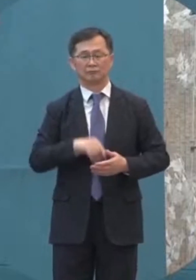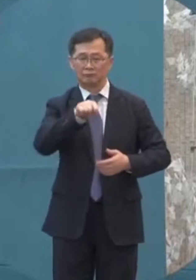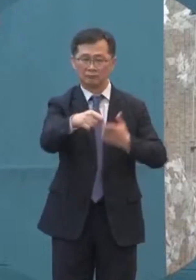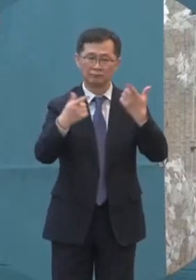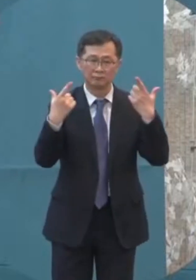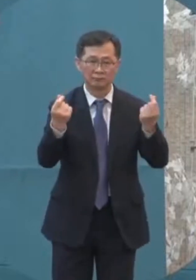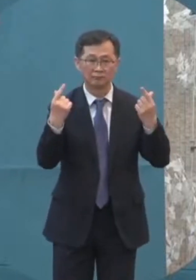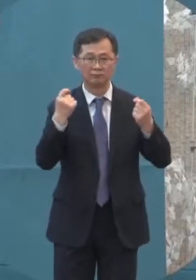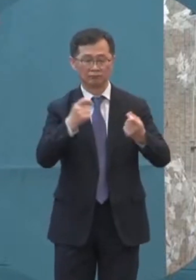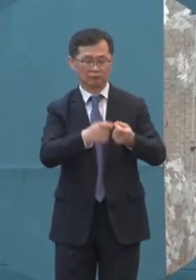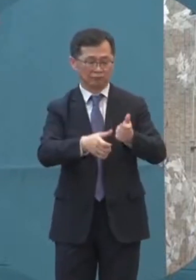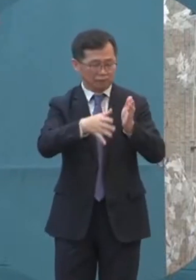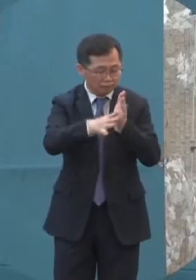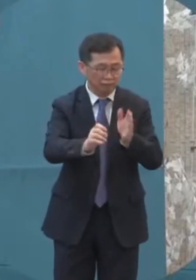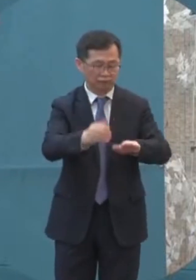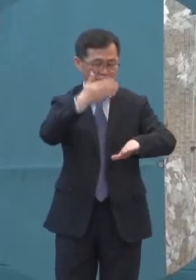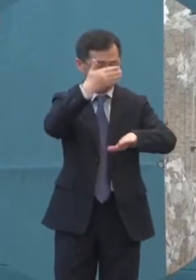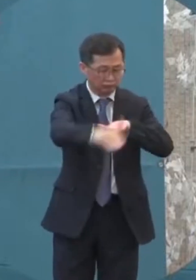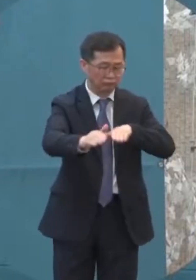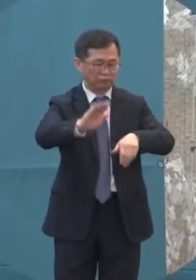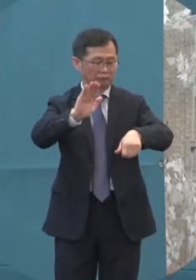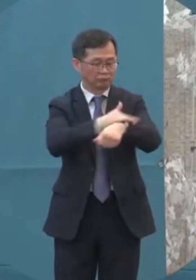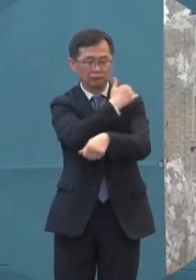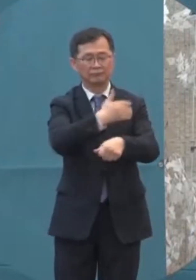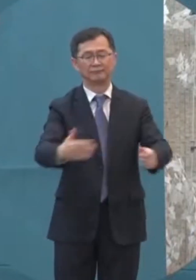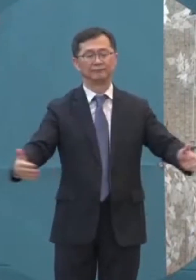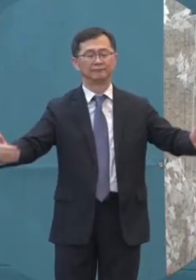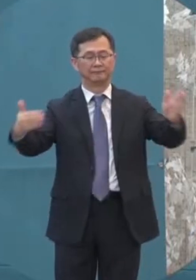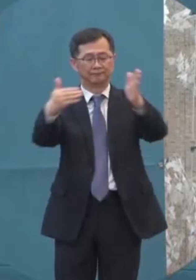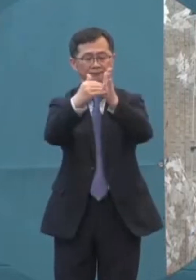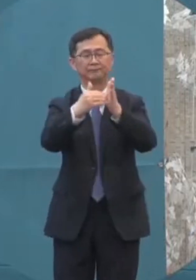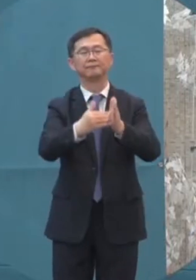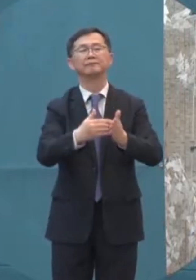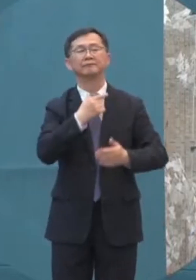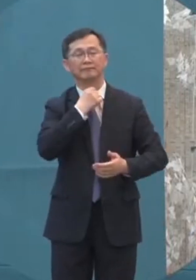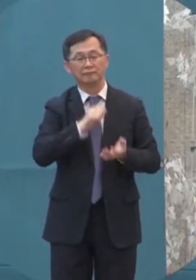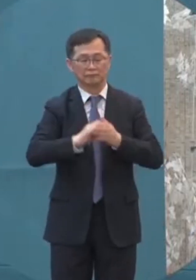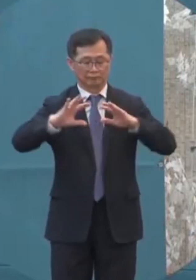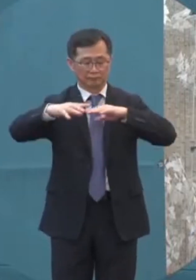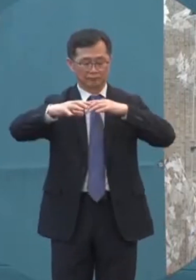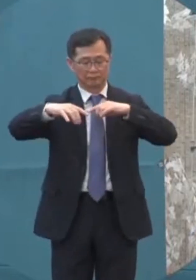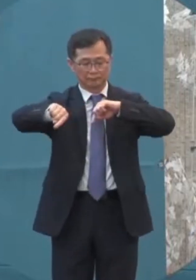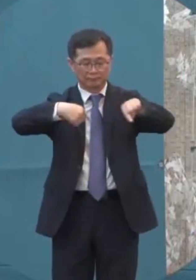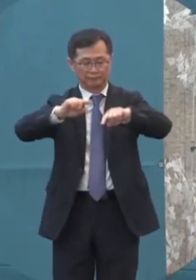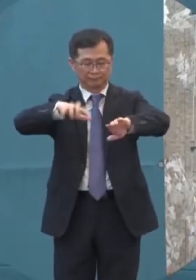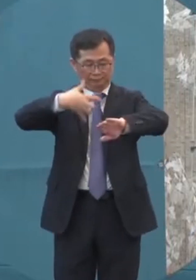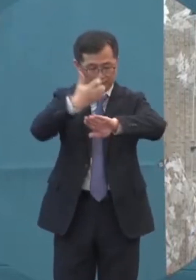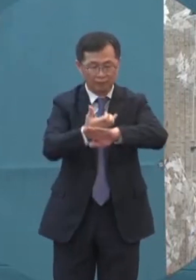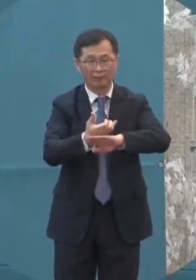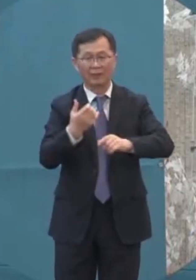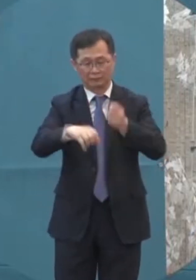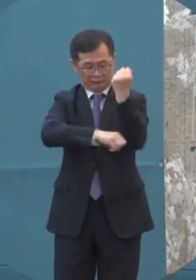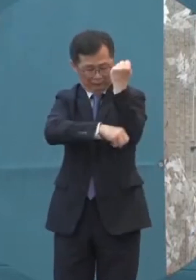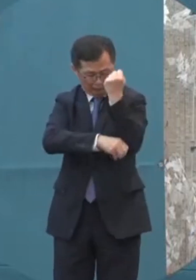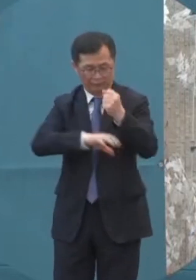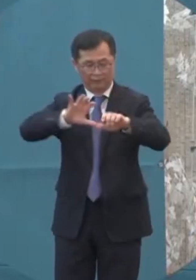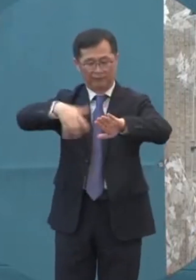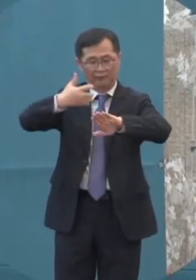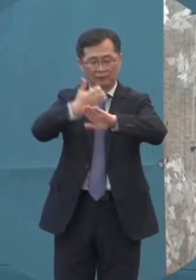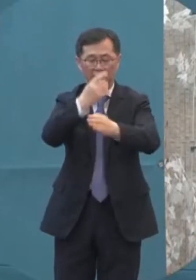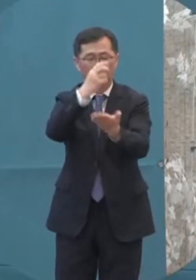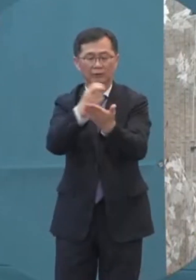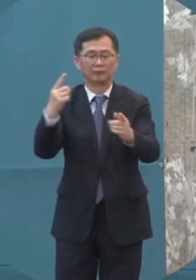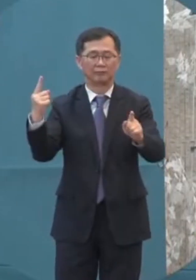이렇게 난폭하고 거친 정치 이제 끝내야 합니다. 정치개혁의 기본은 개헌입니다.